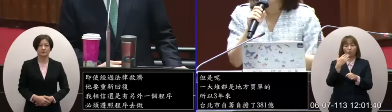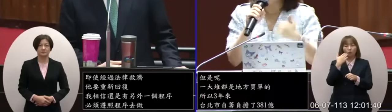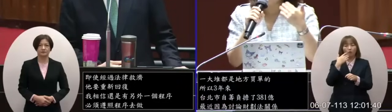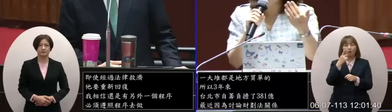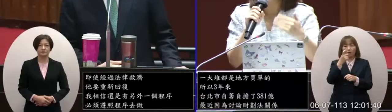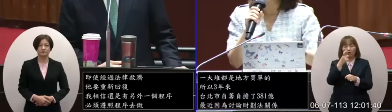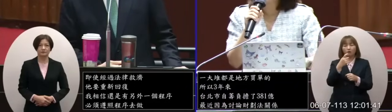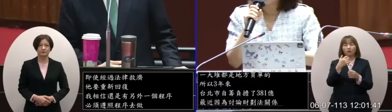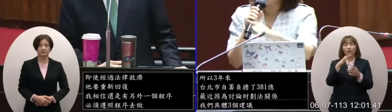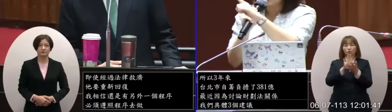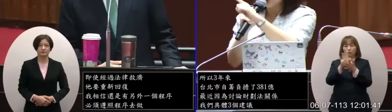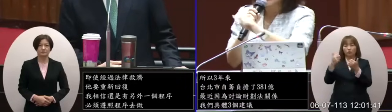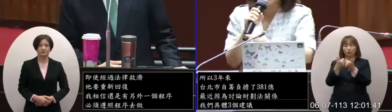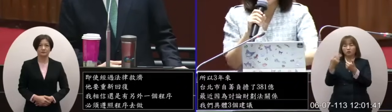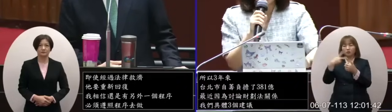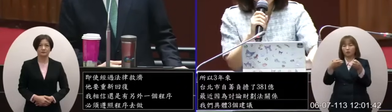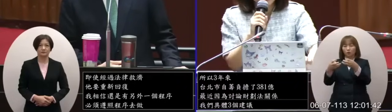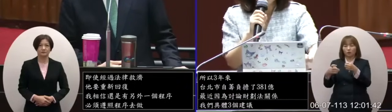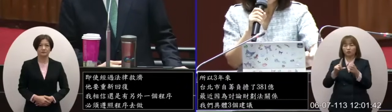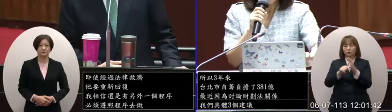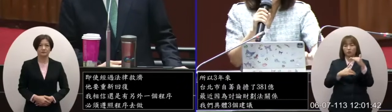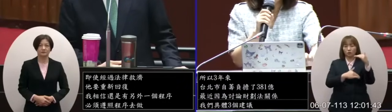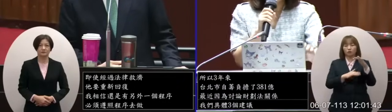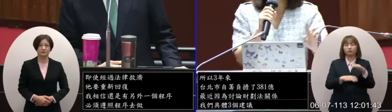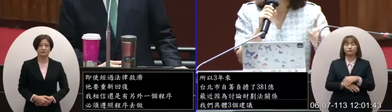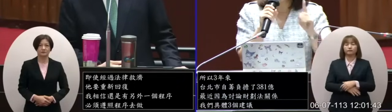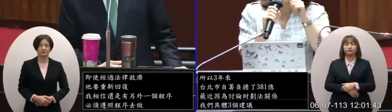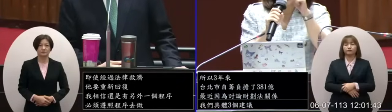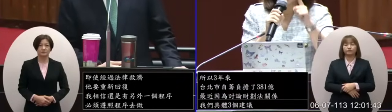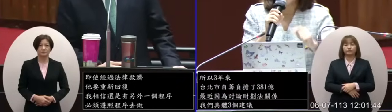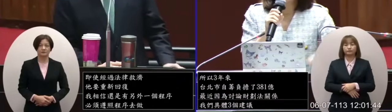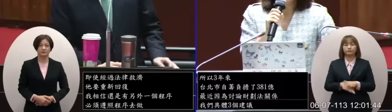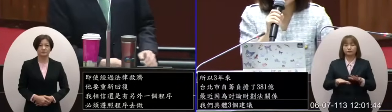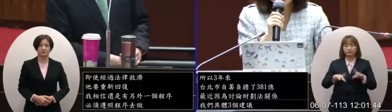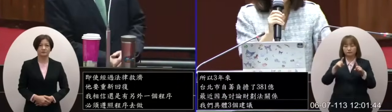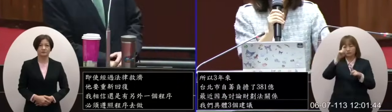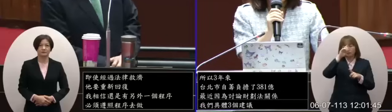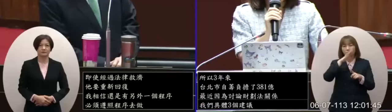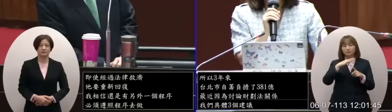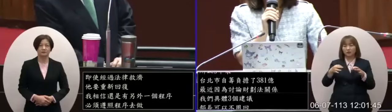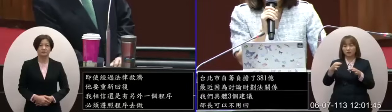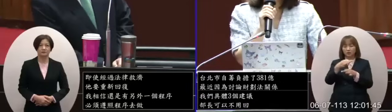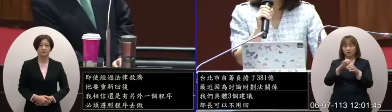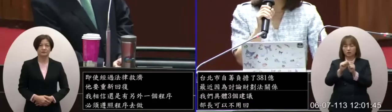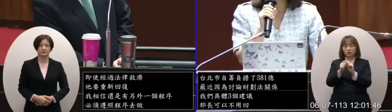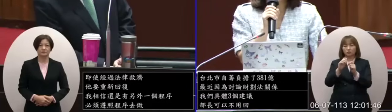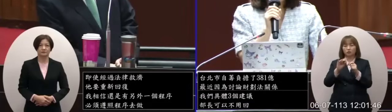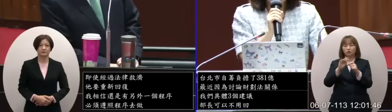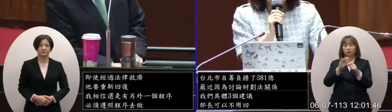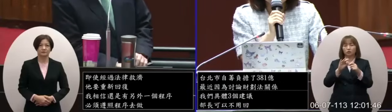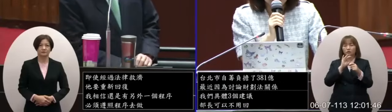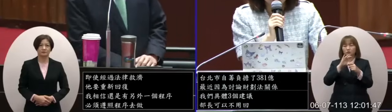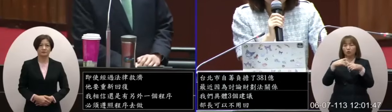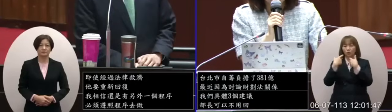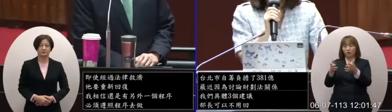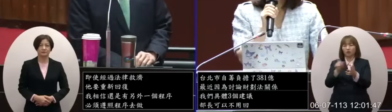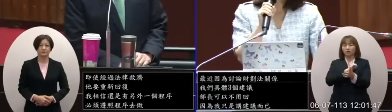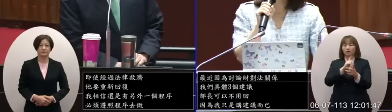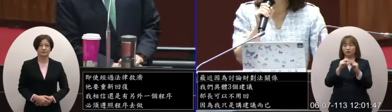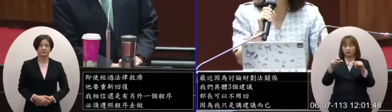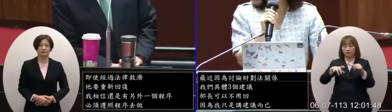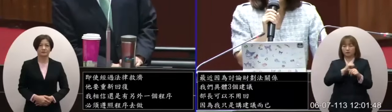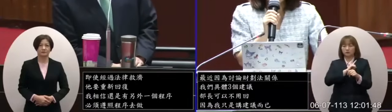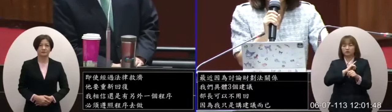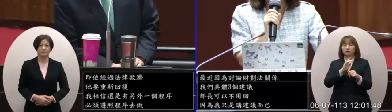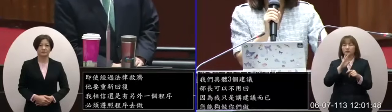能做的话，我们会后做讨论，我时间很有限。首先是我们希望营业税100%回归为地方财源，